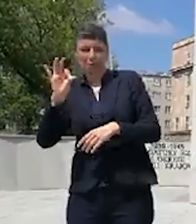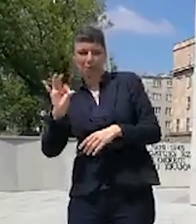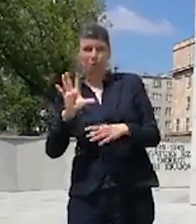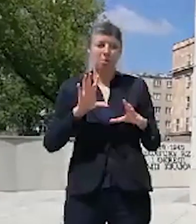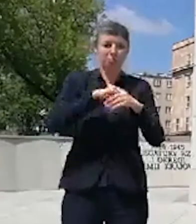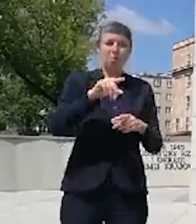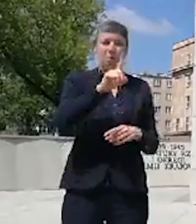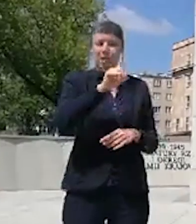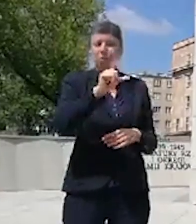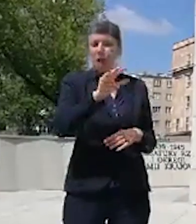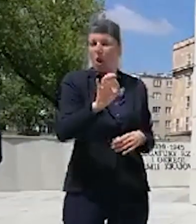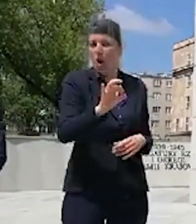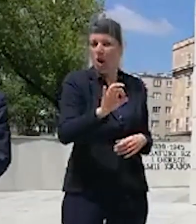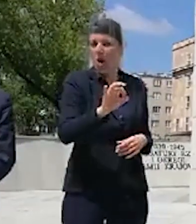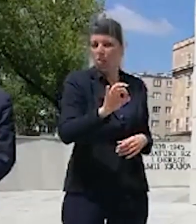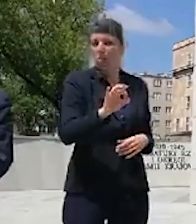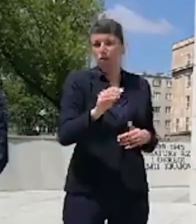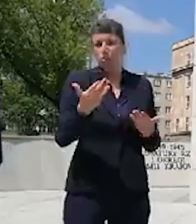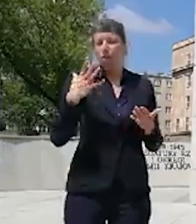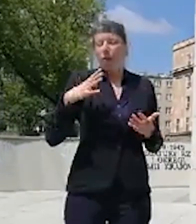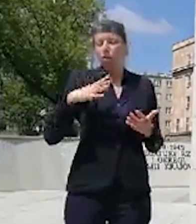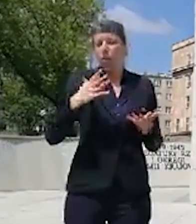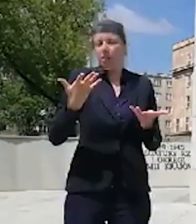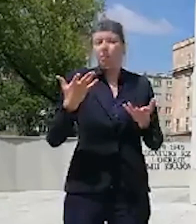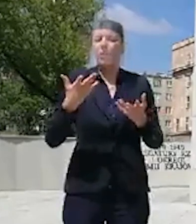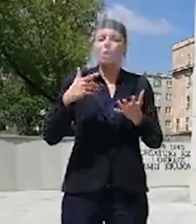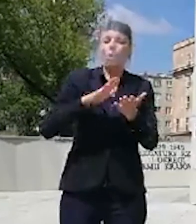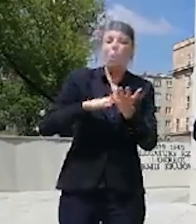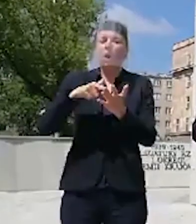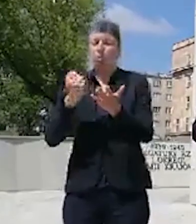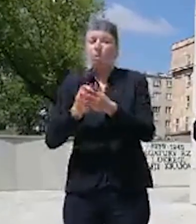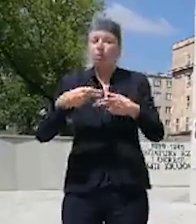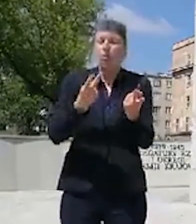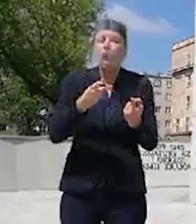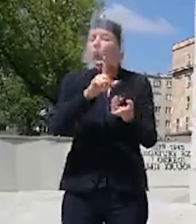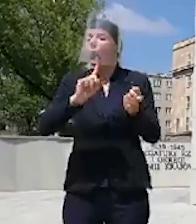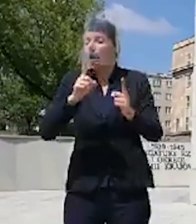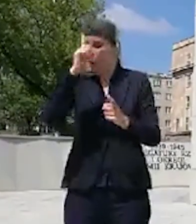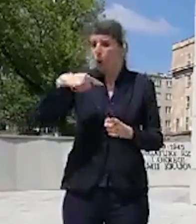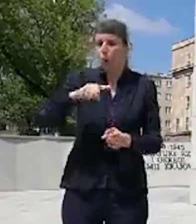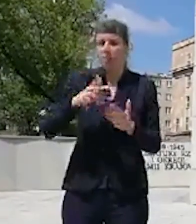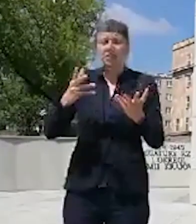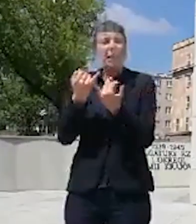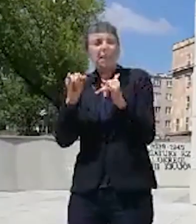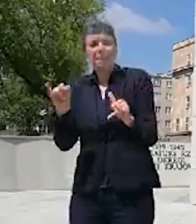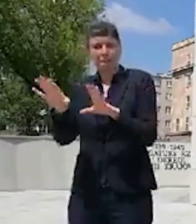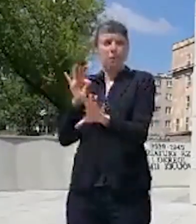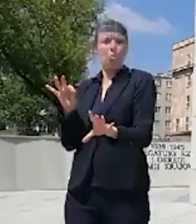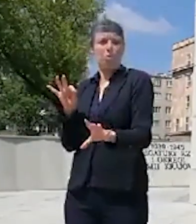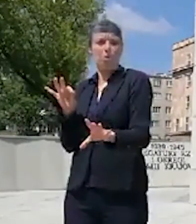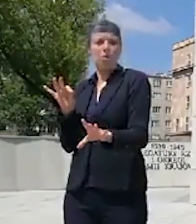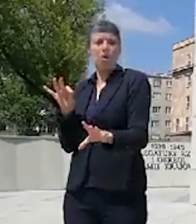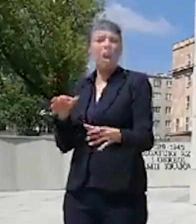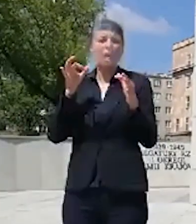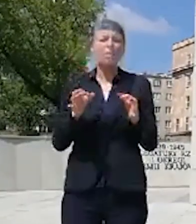państwowych umożliwić, a może chcą wybrać jakąś inną opcję. Natomiast to, co teraz oglądamy, jest po prostu przepychanką. Tak?